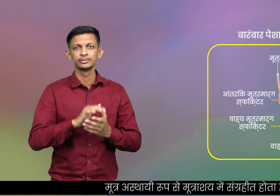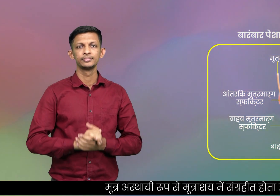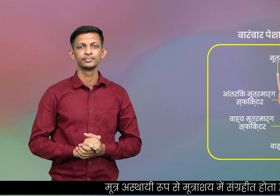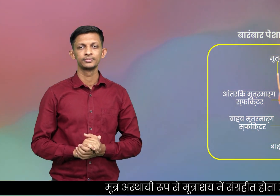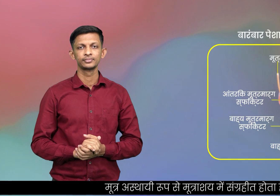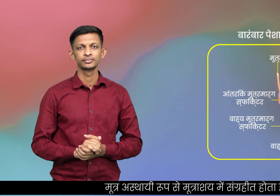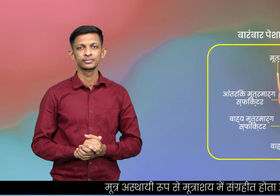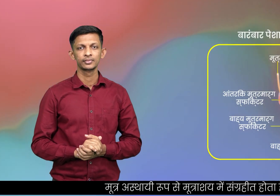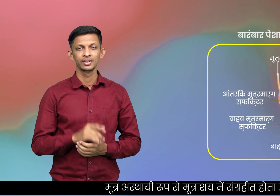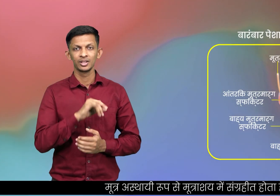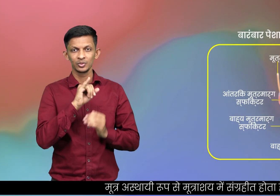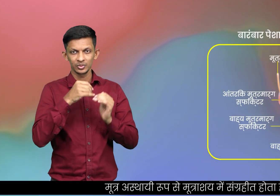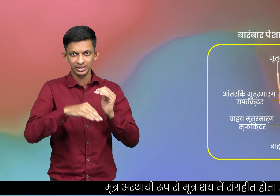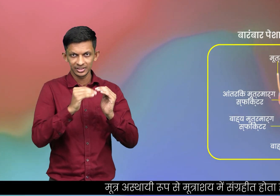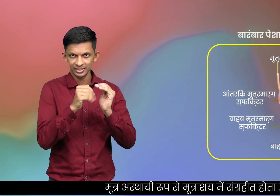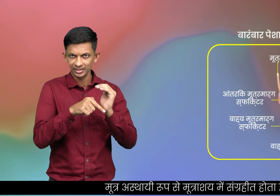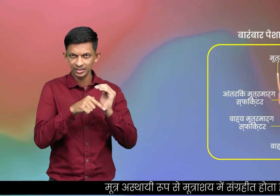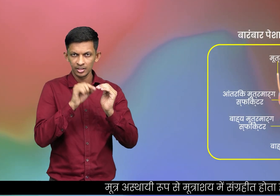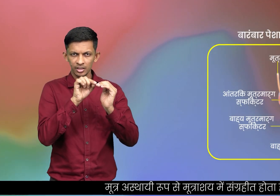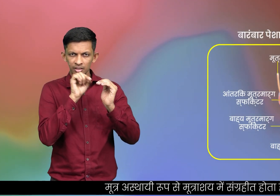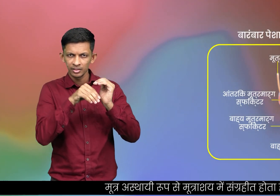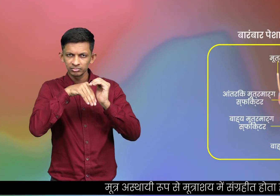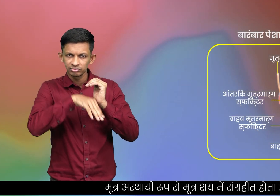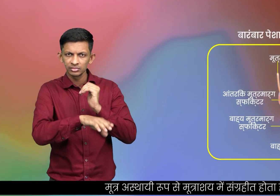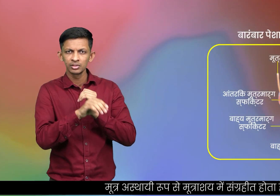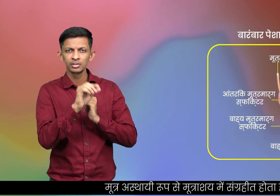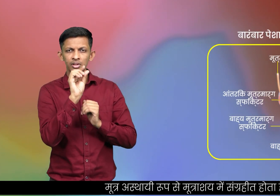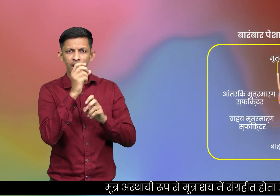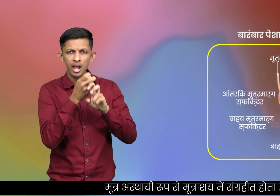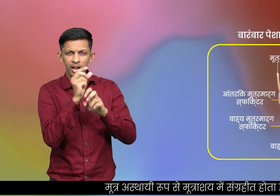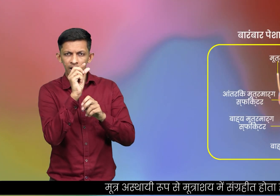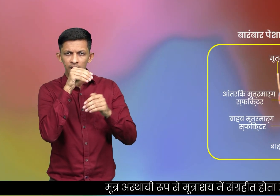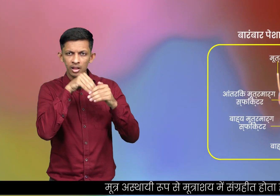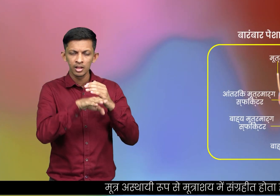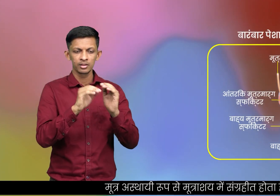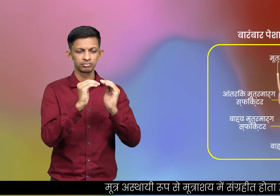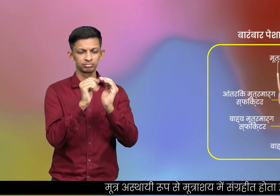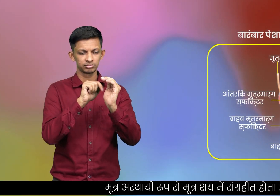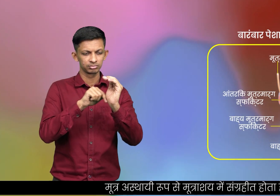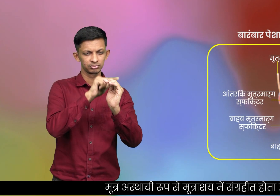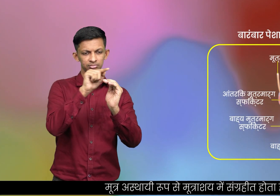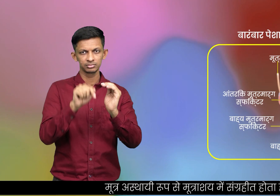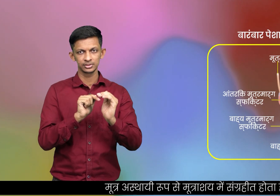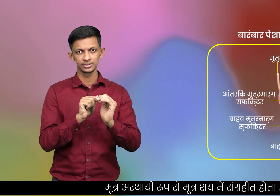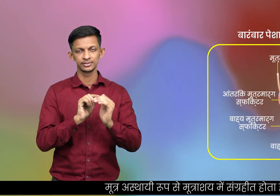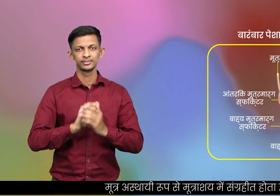मूत्र अस्थितीय रूप से मूत्राशय में संग्रहित होता है।